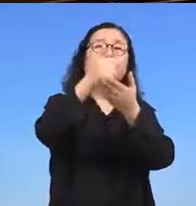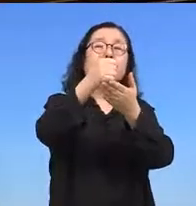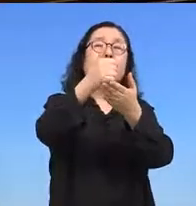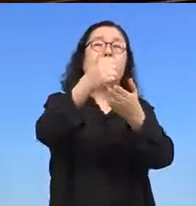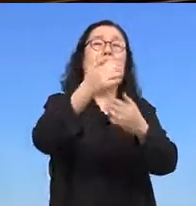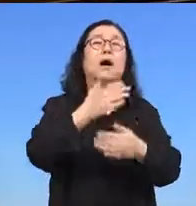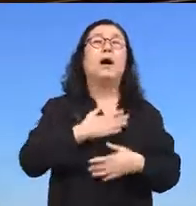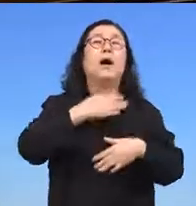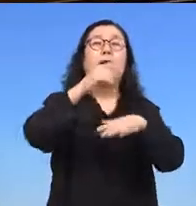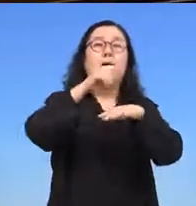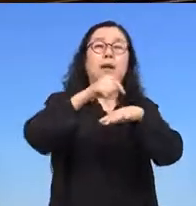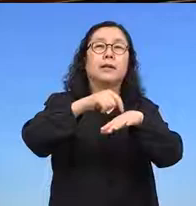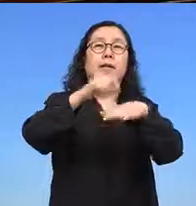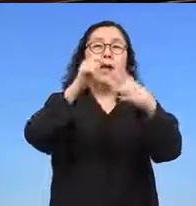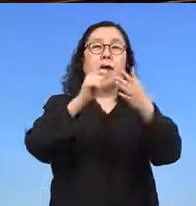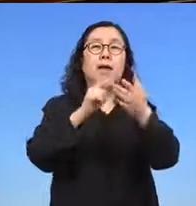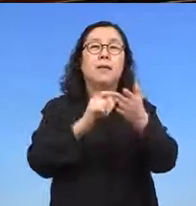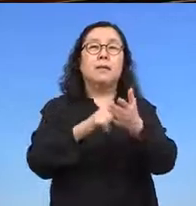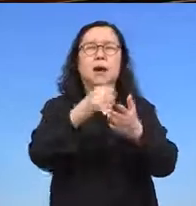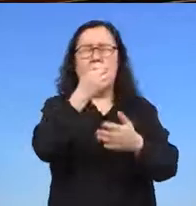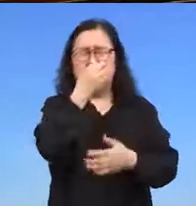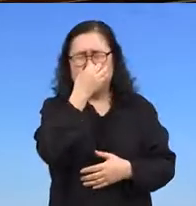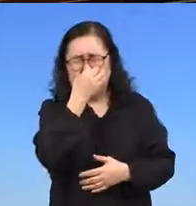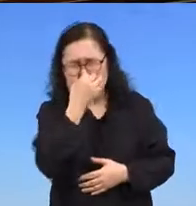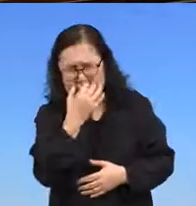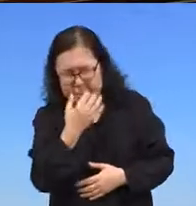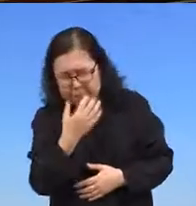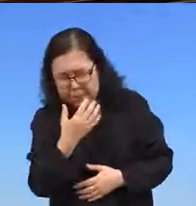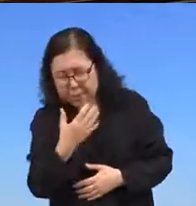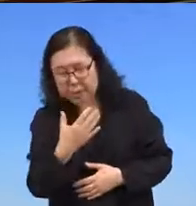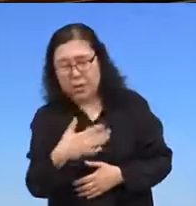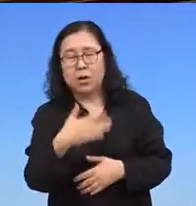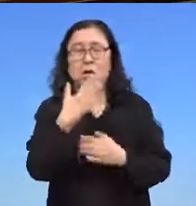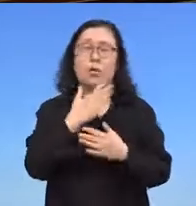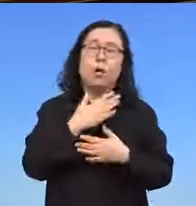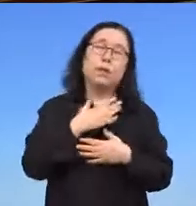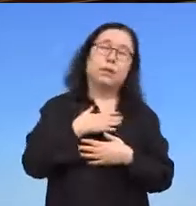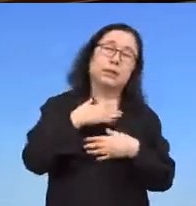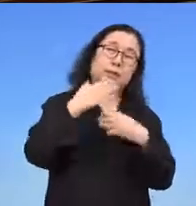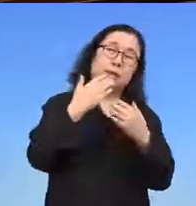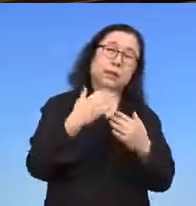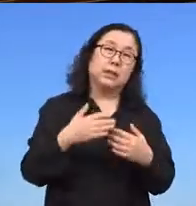내 마음이 힘에 겨워 지칠지라도